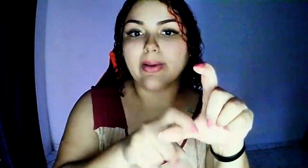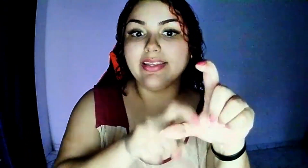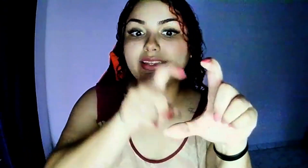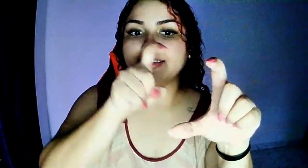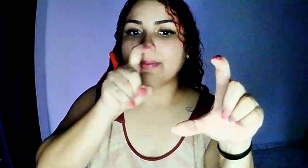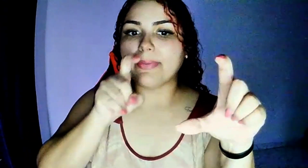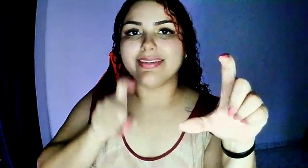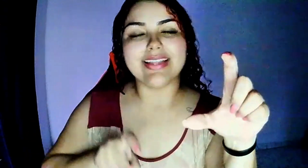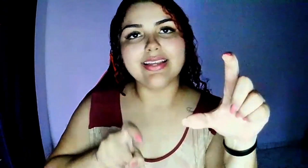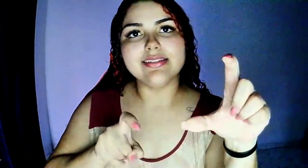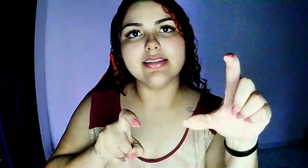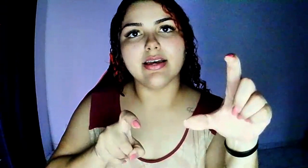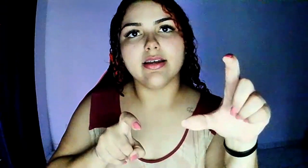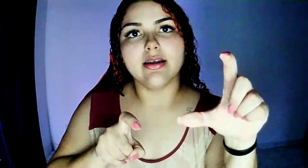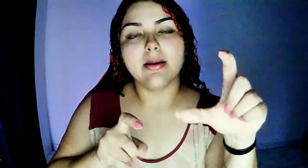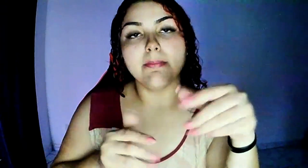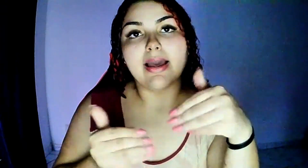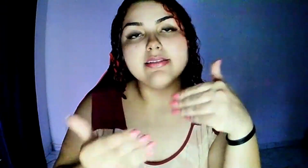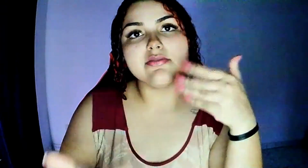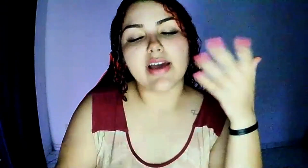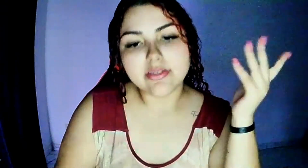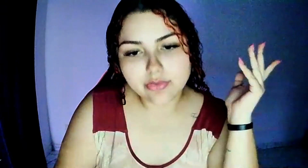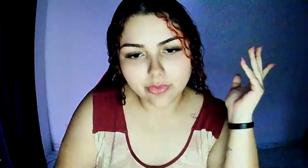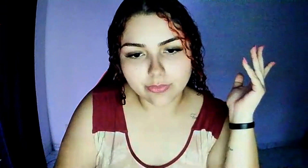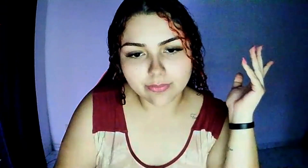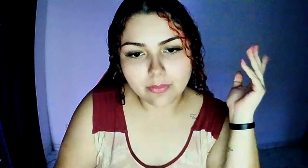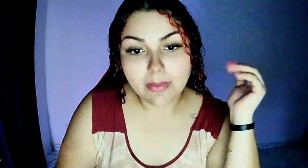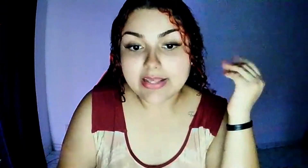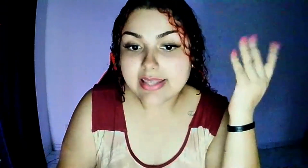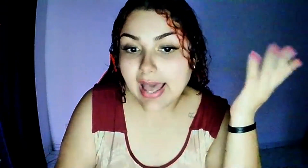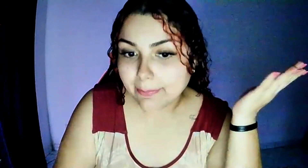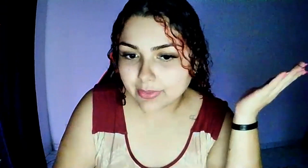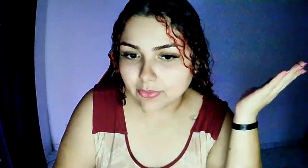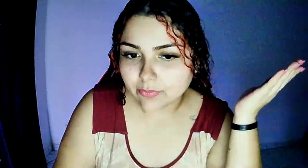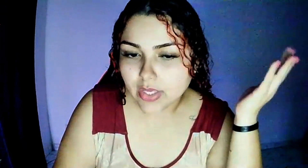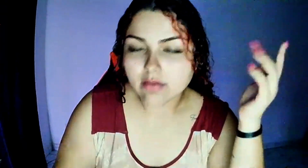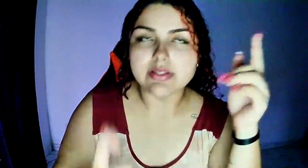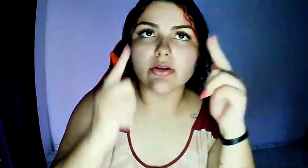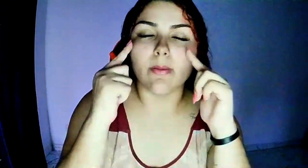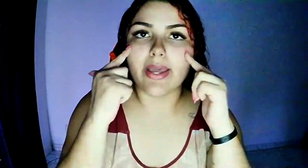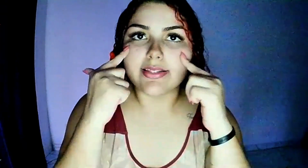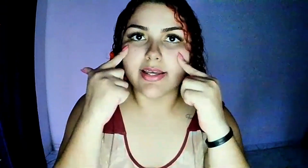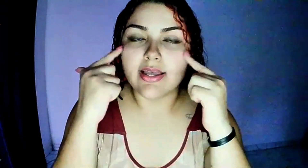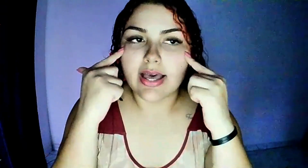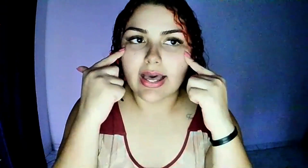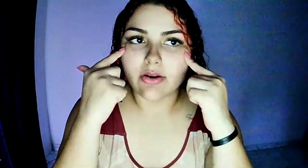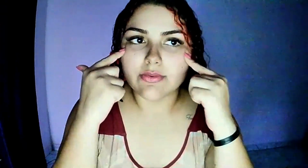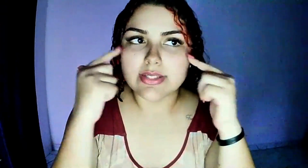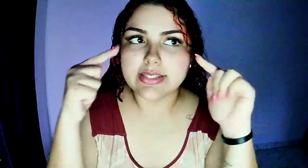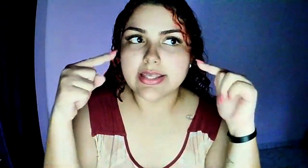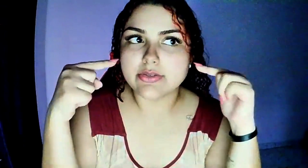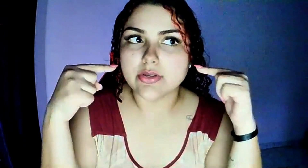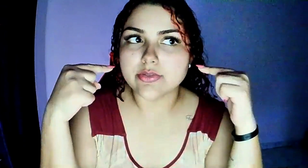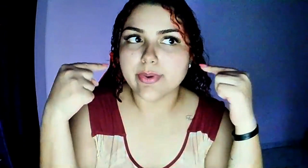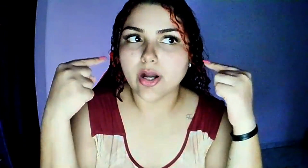uma independência mais fácil, mais rápido. Você começa a conseguir ter os seus